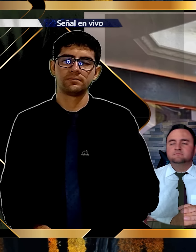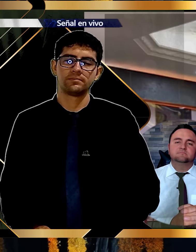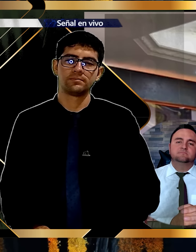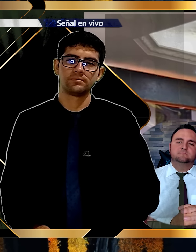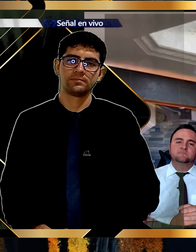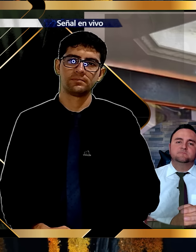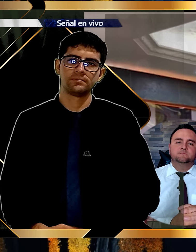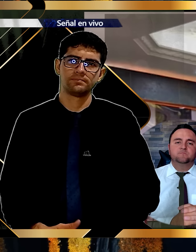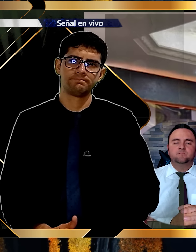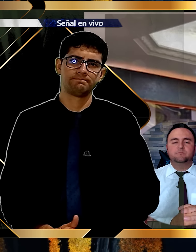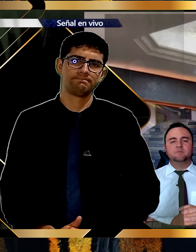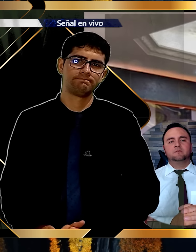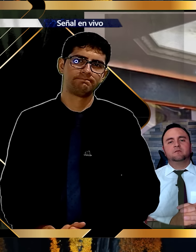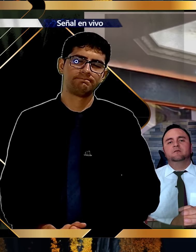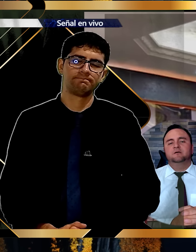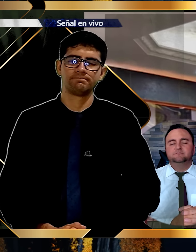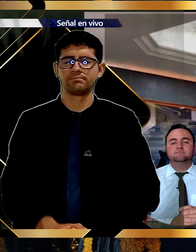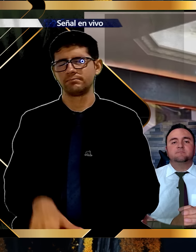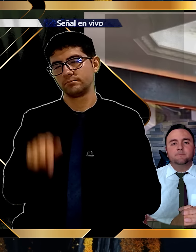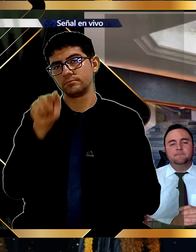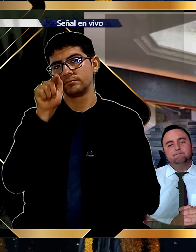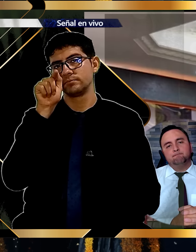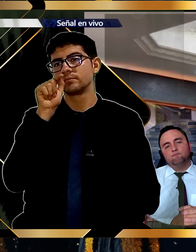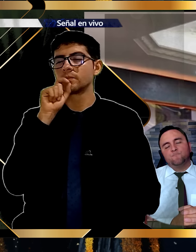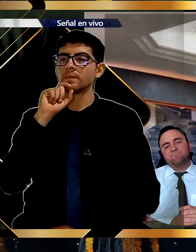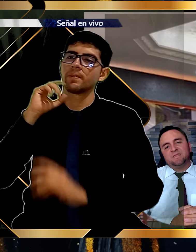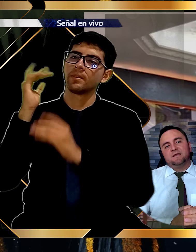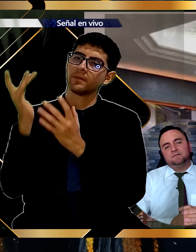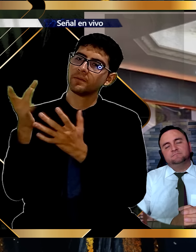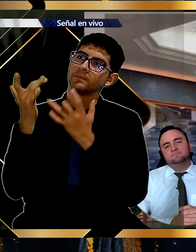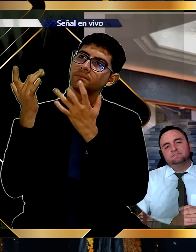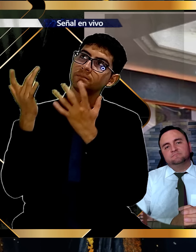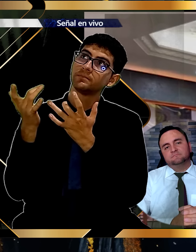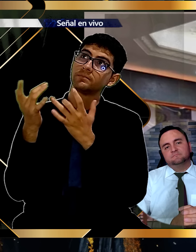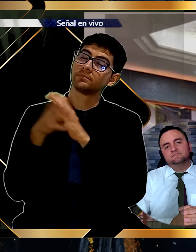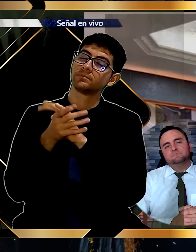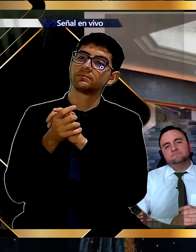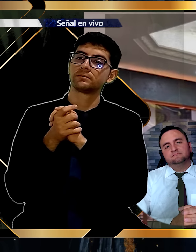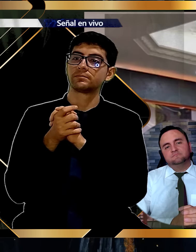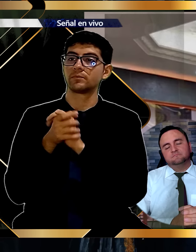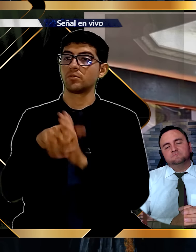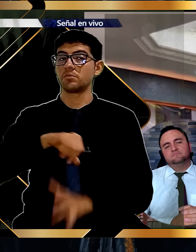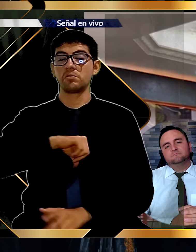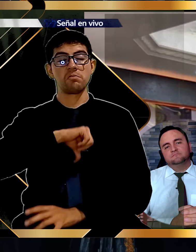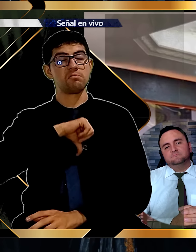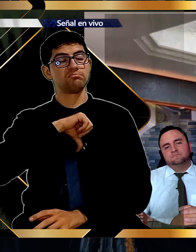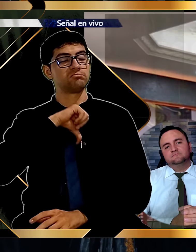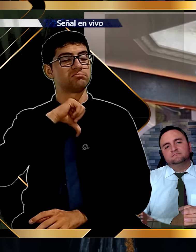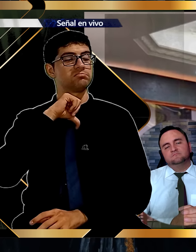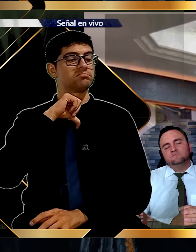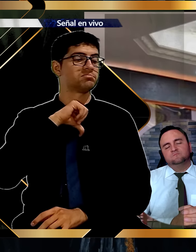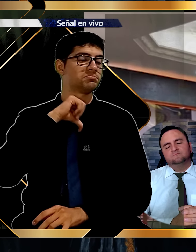Si tú esperas, a menos que seas un arrogante y creas que de verdad eres perfecto,